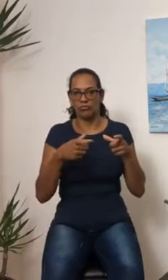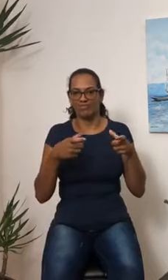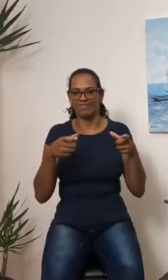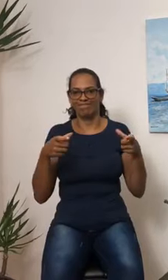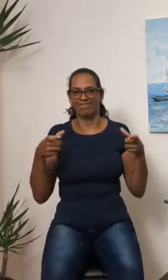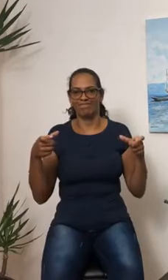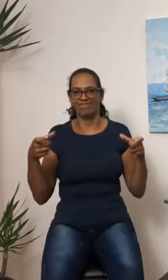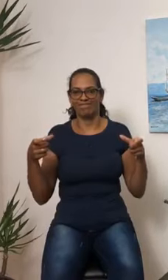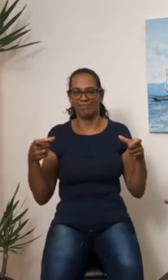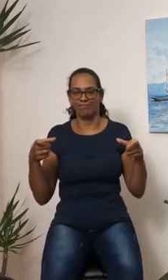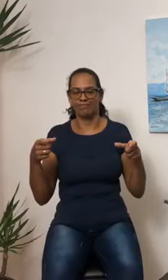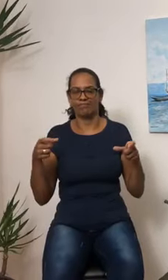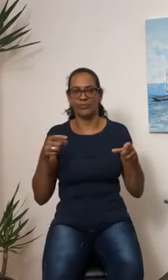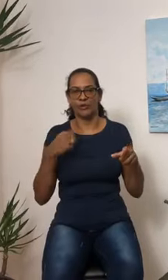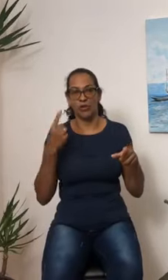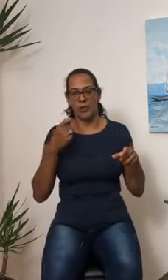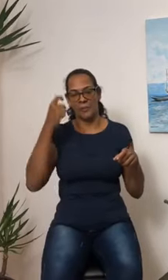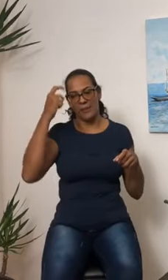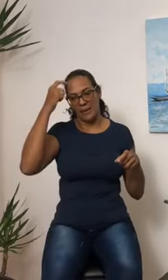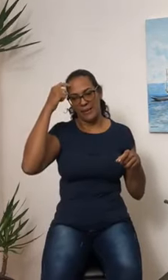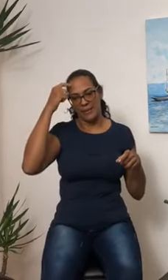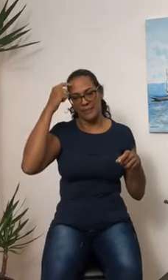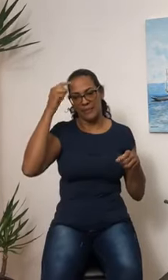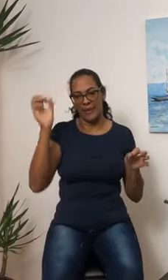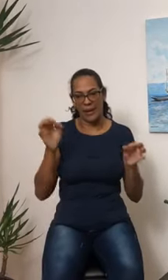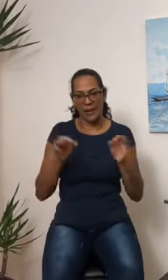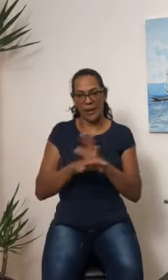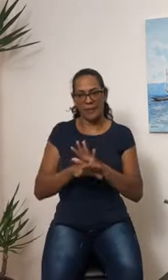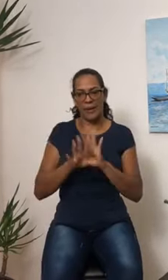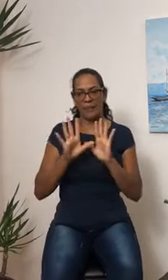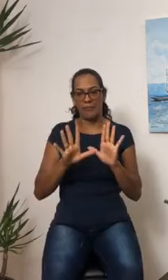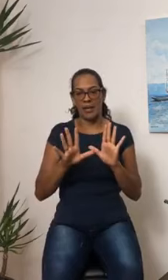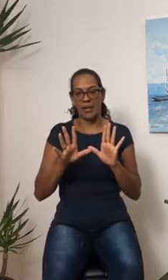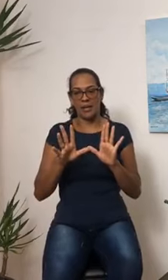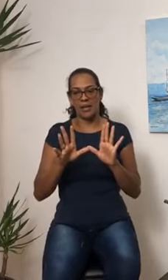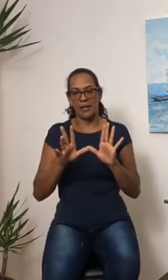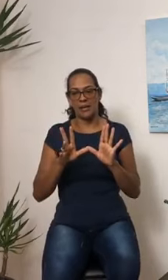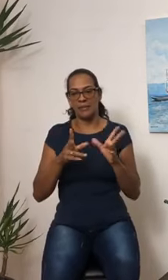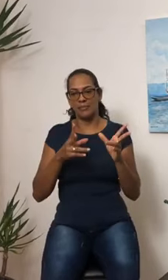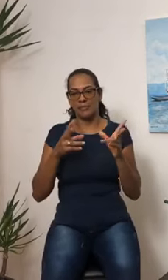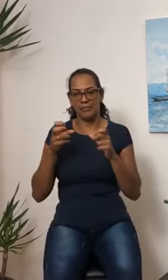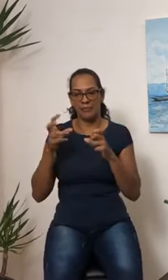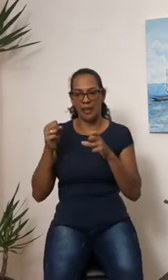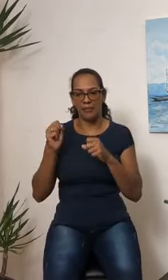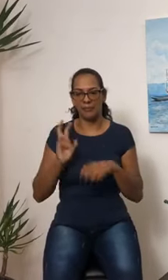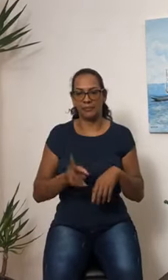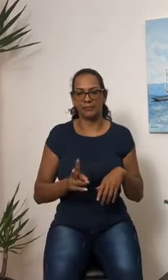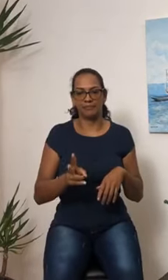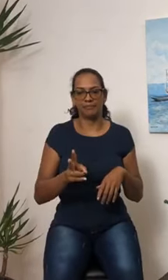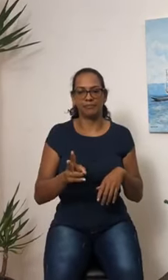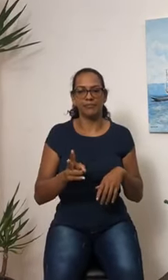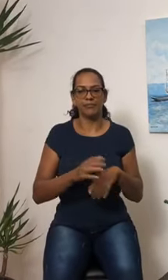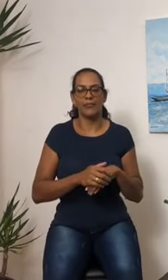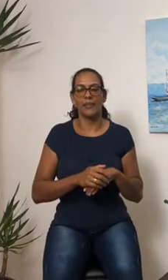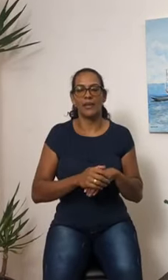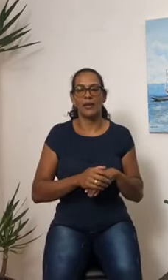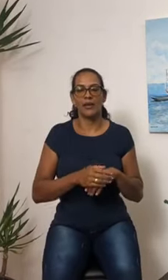gente já achava, mas, segundo os especialistas, né, é o resultado das aglomerações aí do período